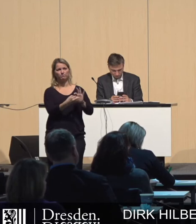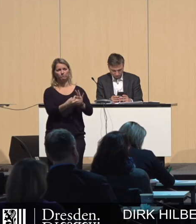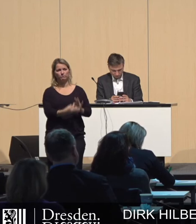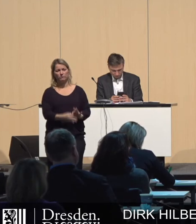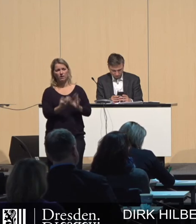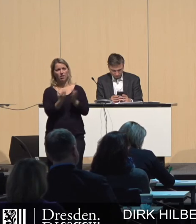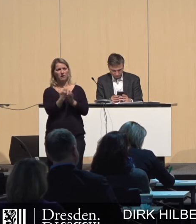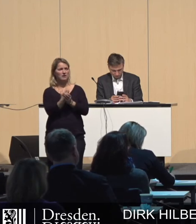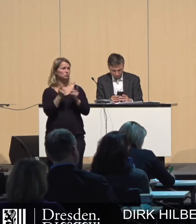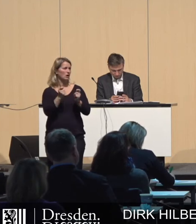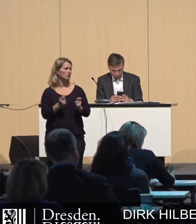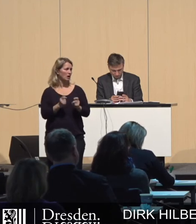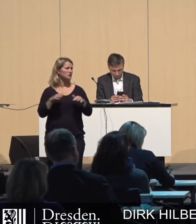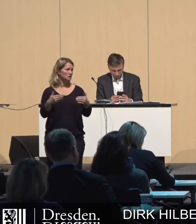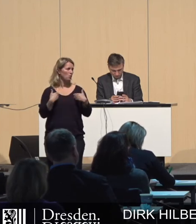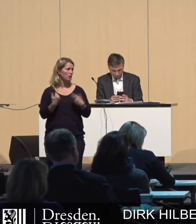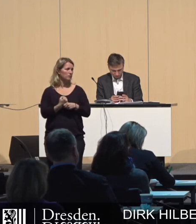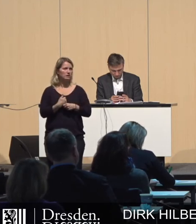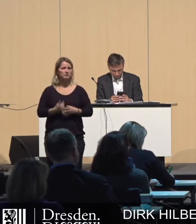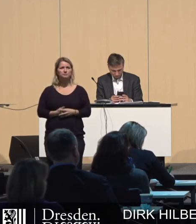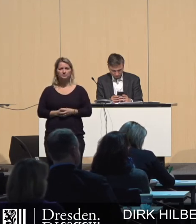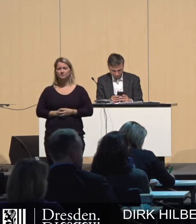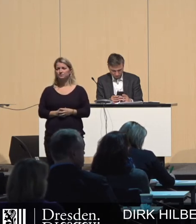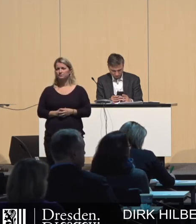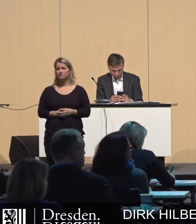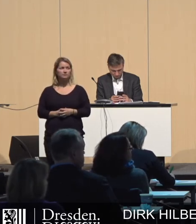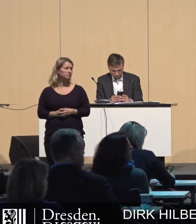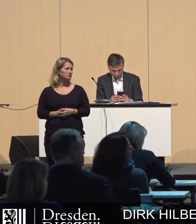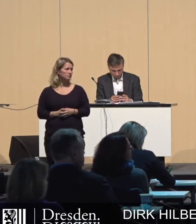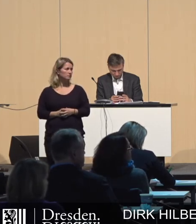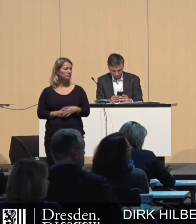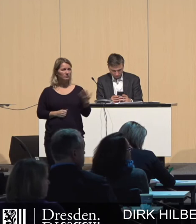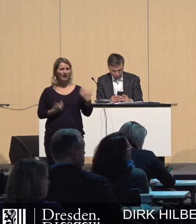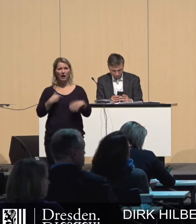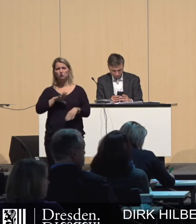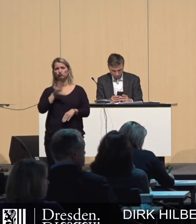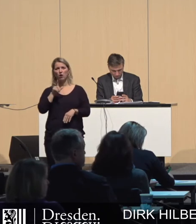das Abstimmungsverfahren führen würde. Ja, Herr Schäubach.